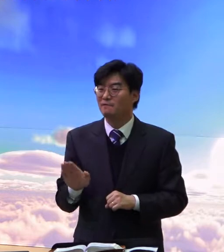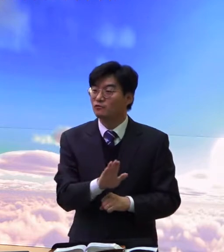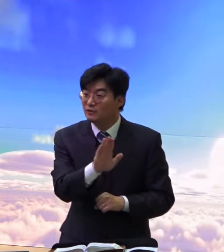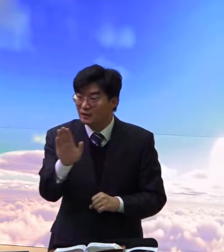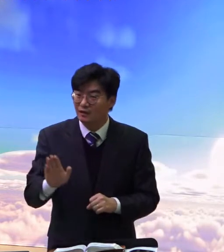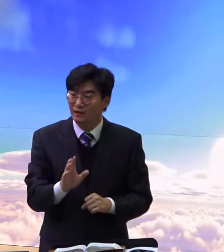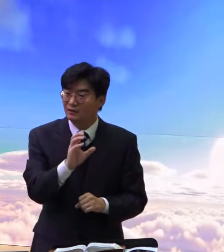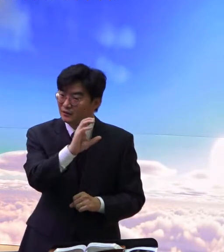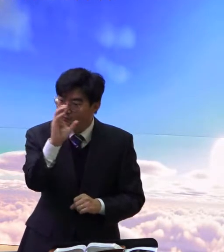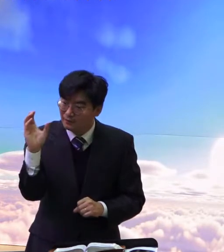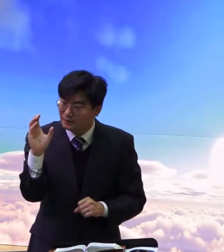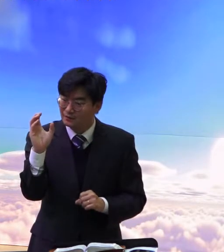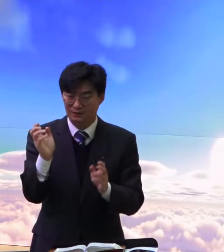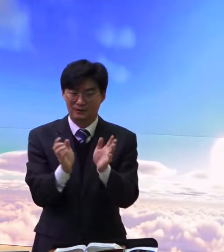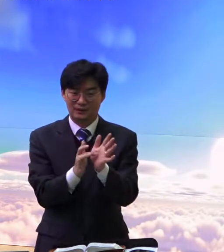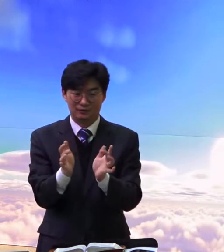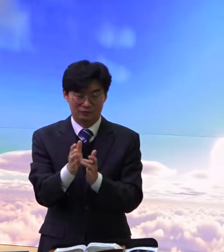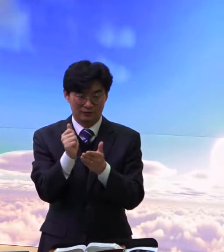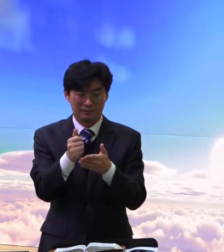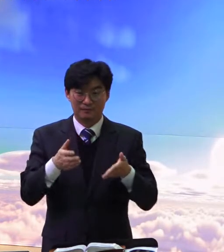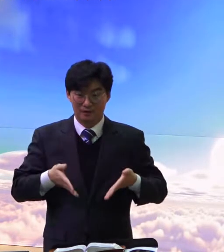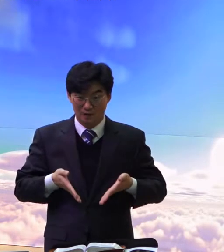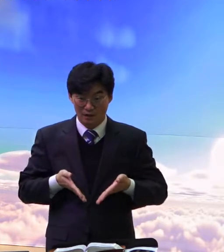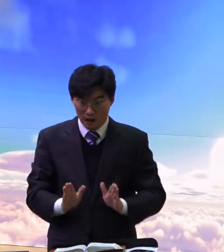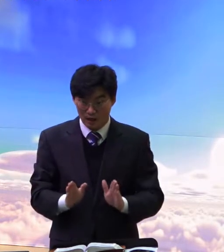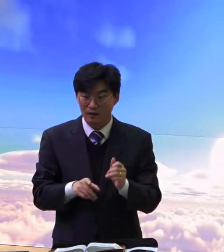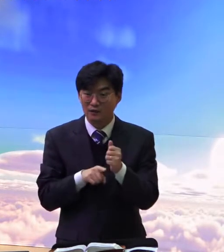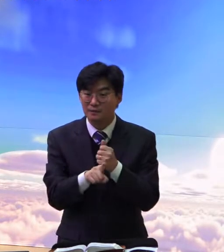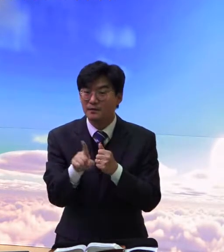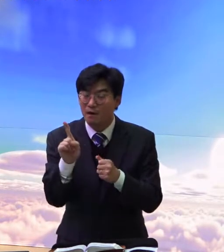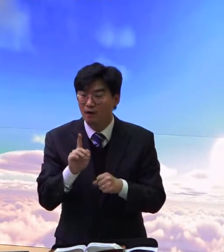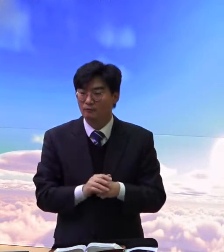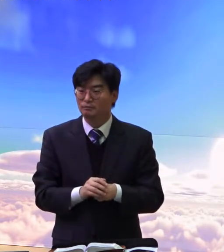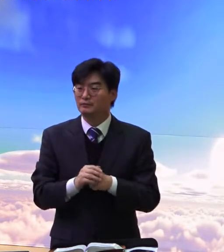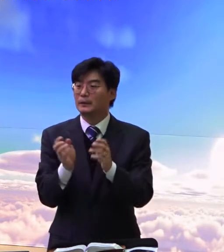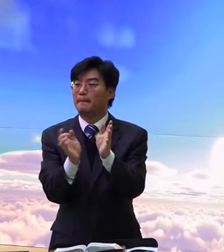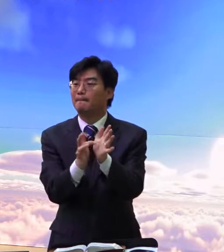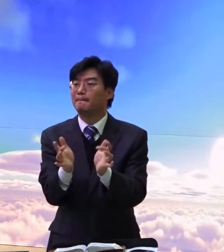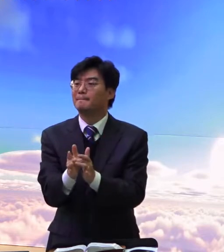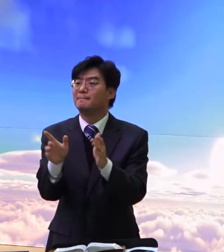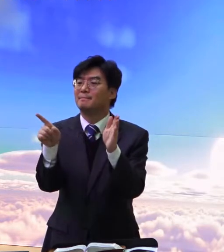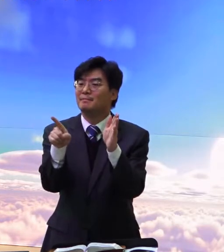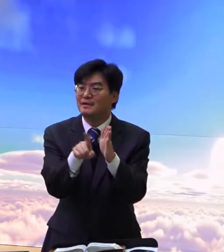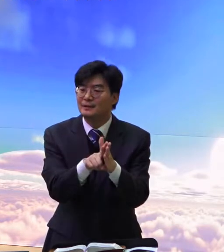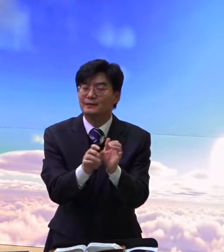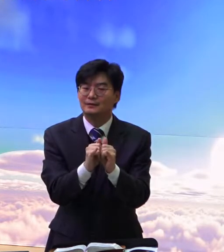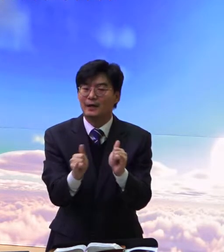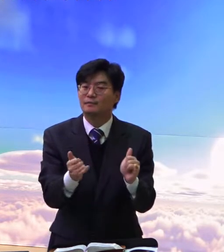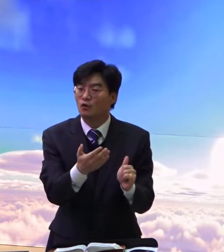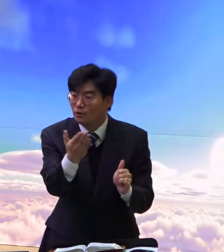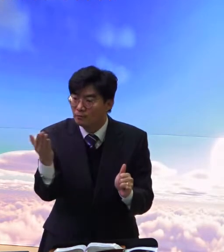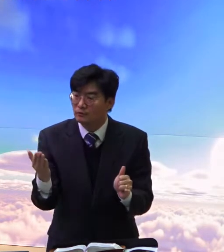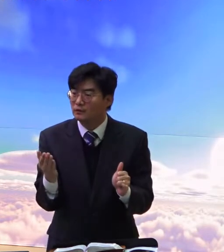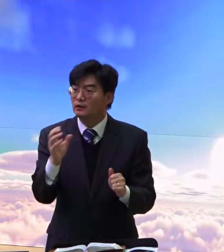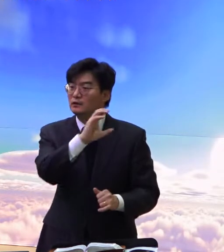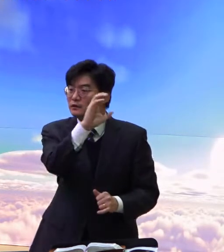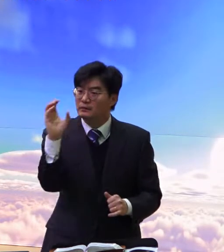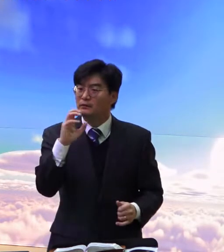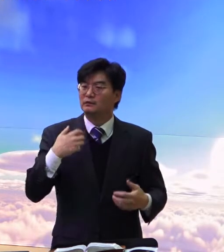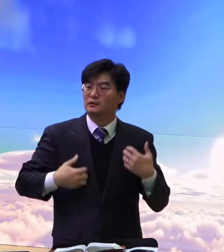우리들에게서 이 성탄의 기쁨이, 성도에게, 예수님의 사람이라고 하는 성도에게 성탄의 기쁨이 사라진 이유가